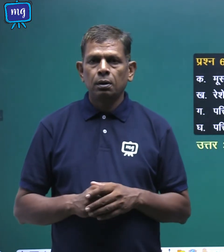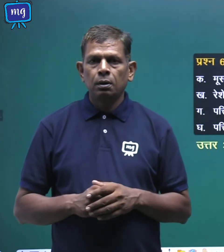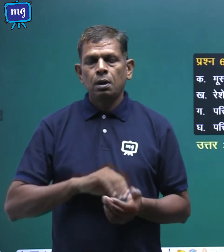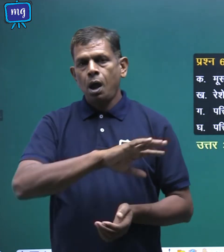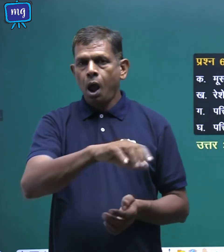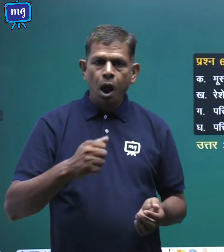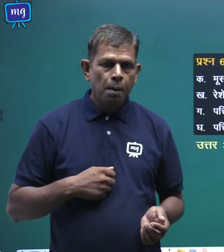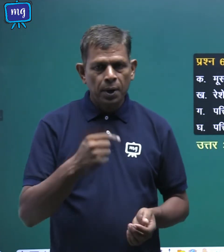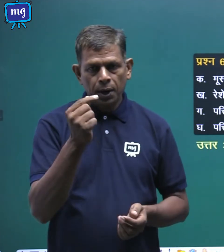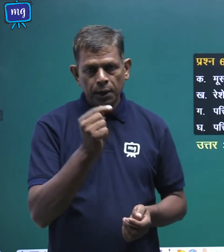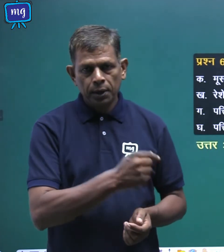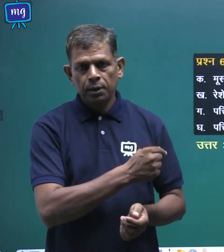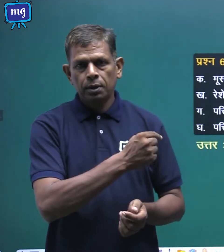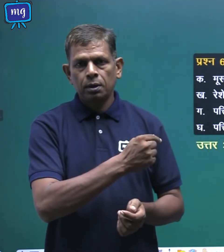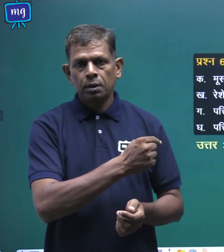हमें इन